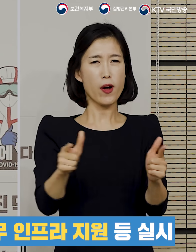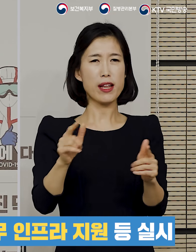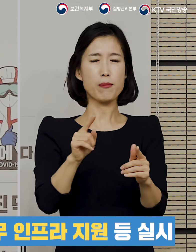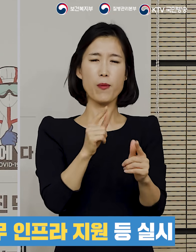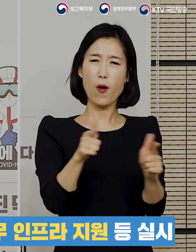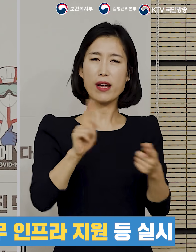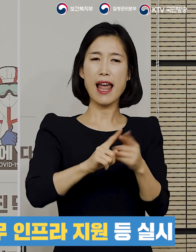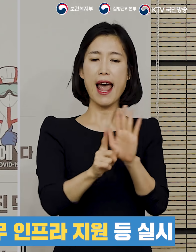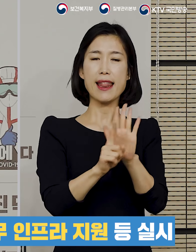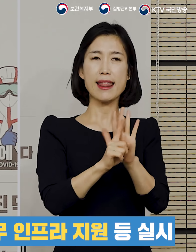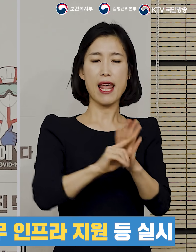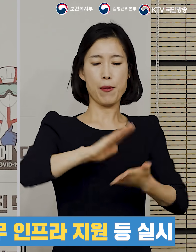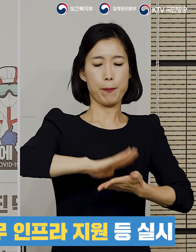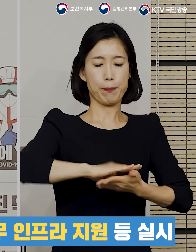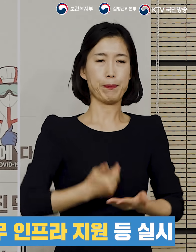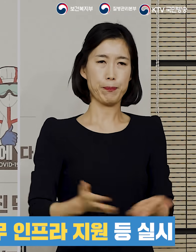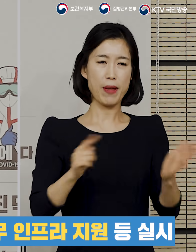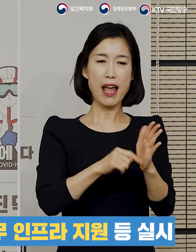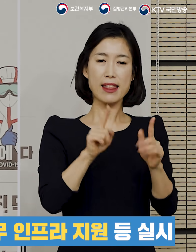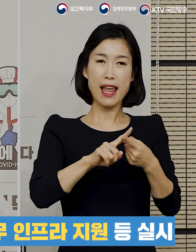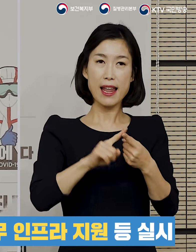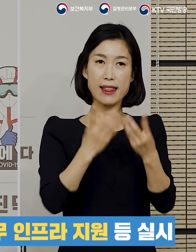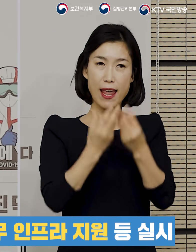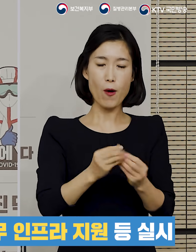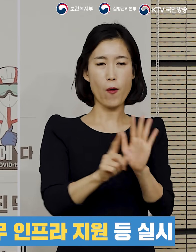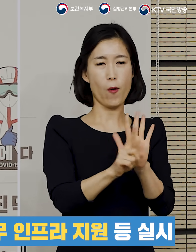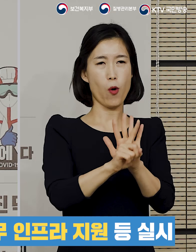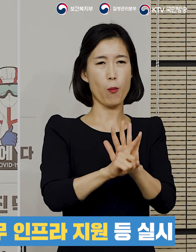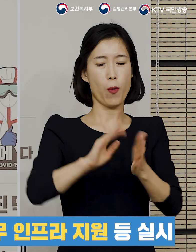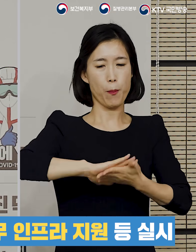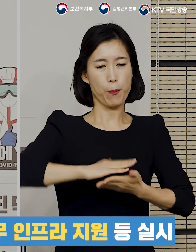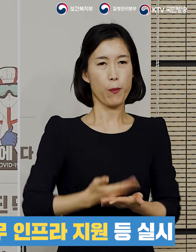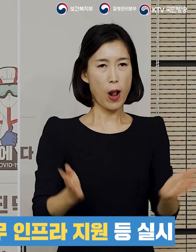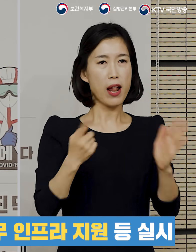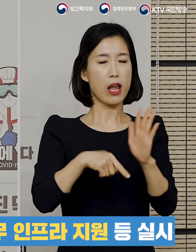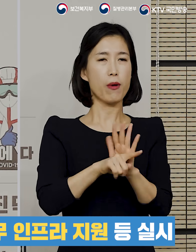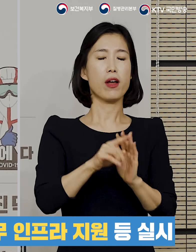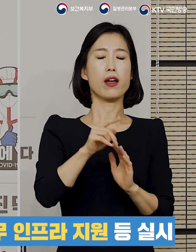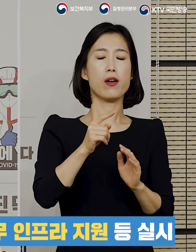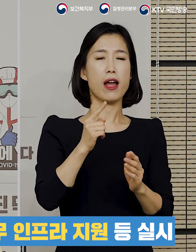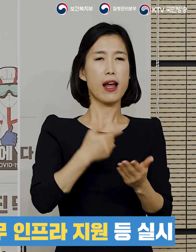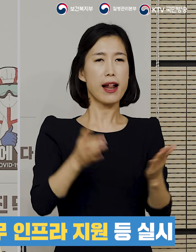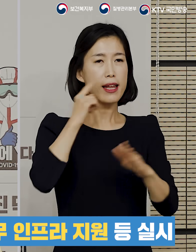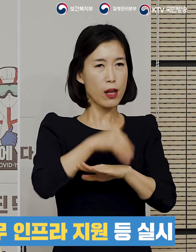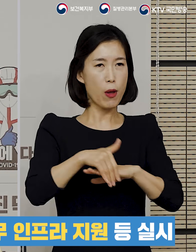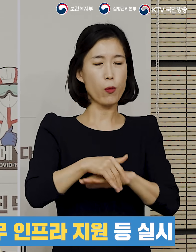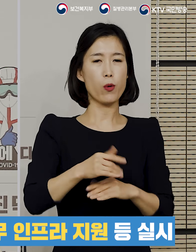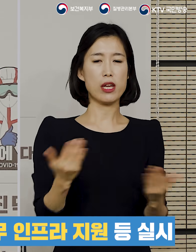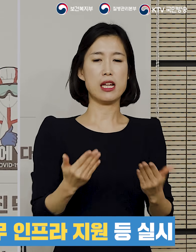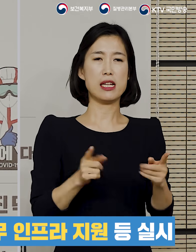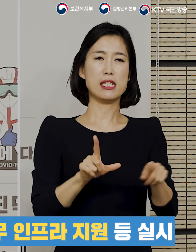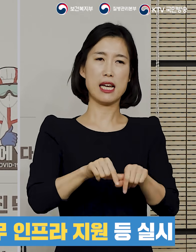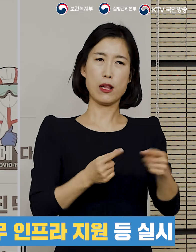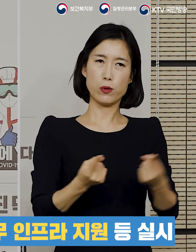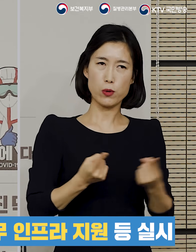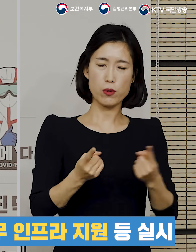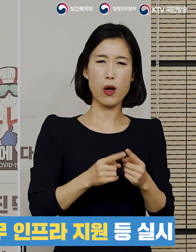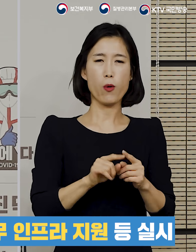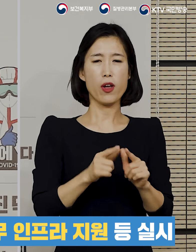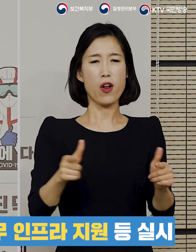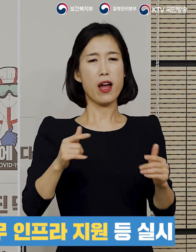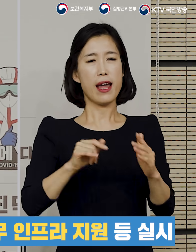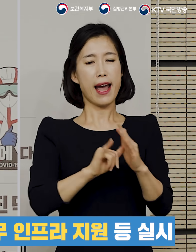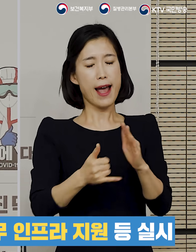시에 팜플렛을 배포하여 관련 내용을 안내하는 한편 유연근무제 지원 확대, 재택근무 인프라